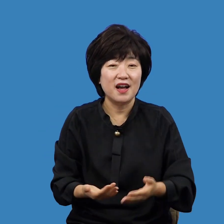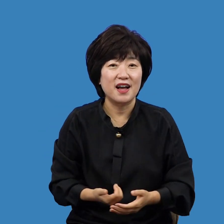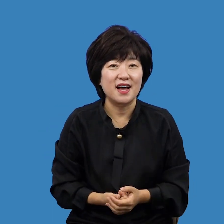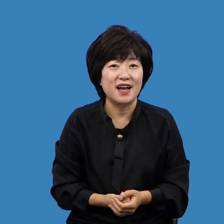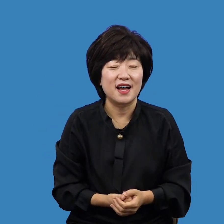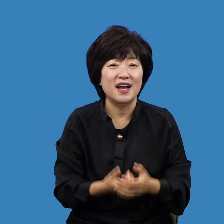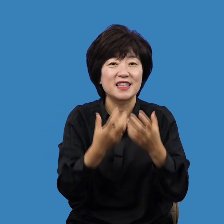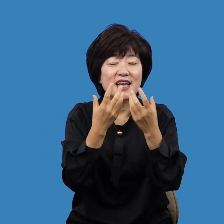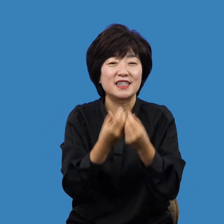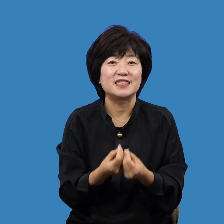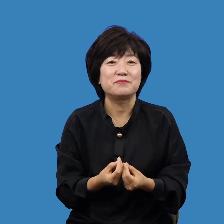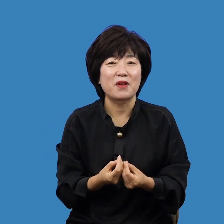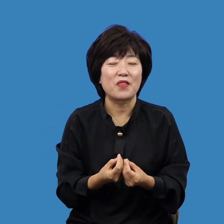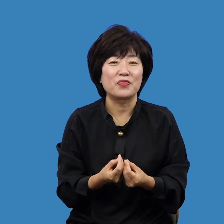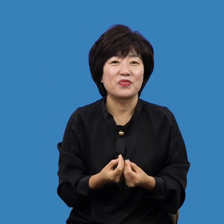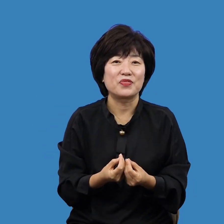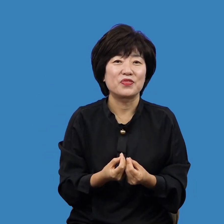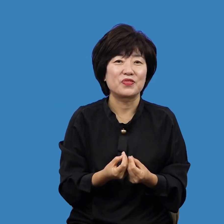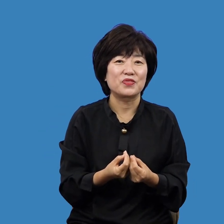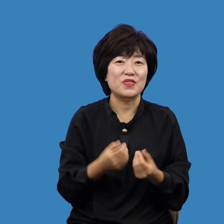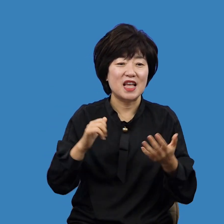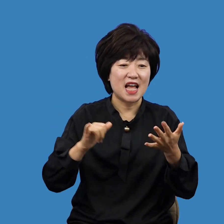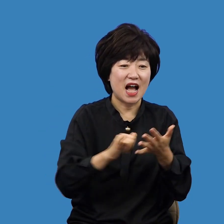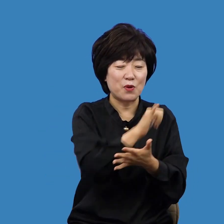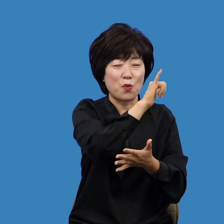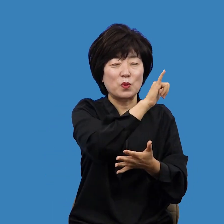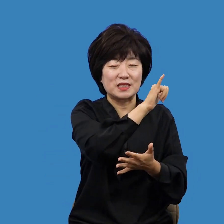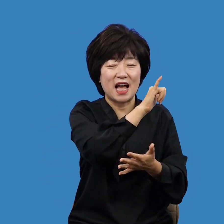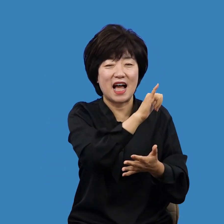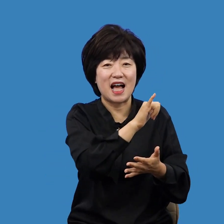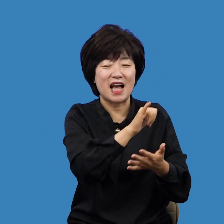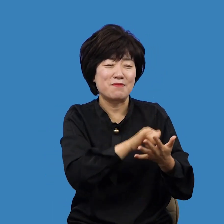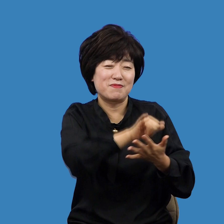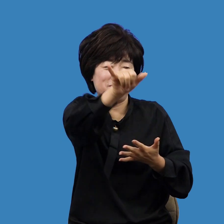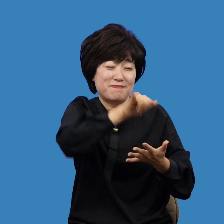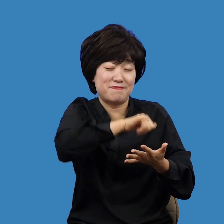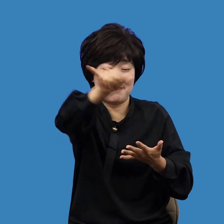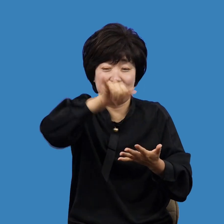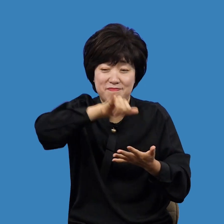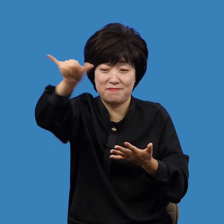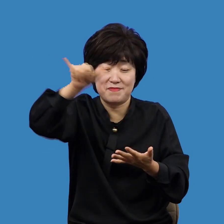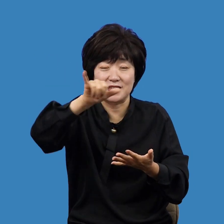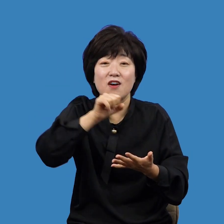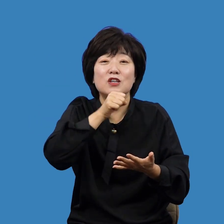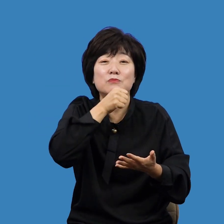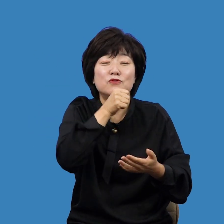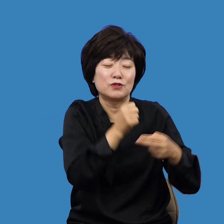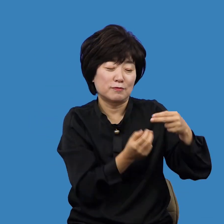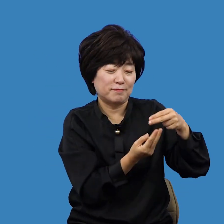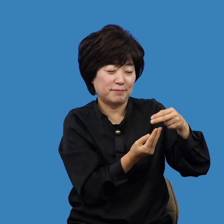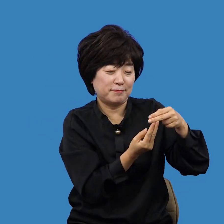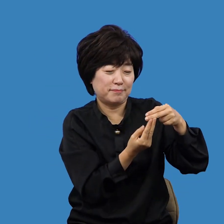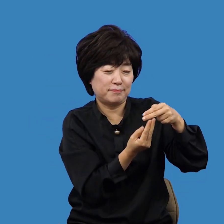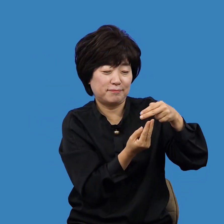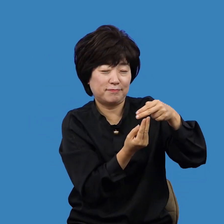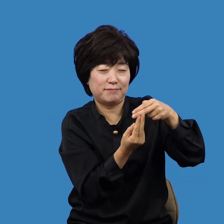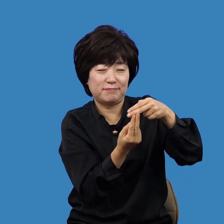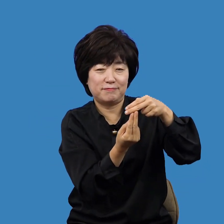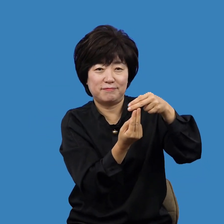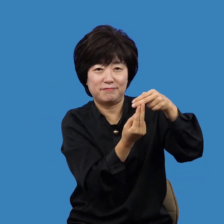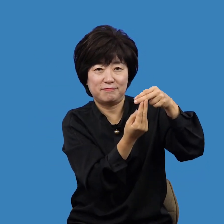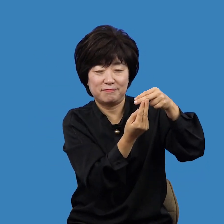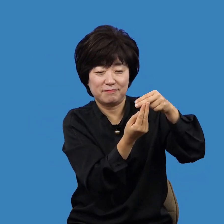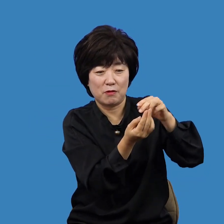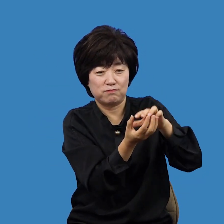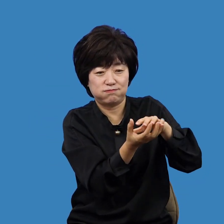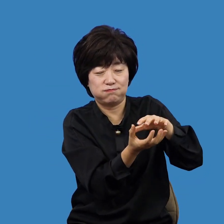그러니까 예를 들면 우리가 이 항공사 마일리지 쌌듯이 말이야. 마일리지를 열심히 싸서 어느 마일리지가 어느